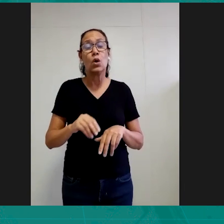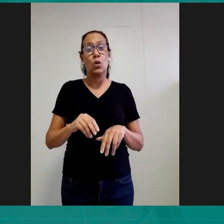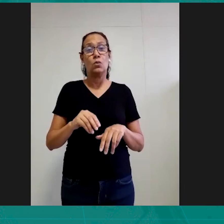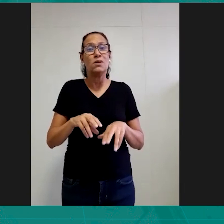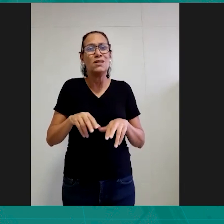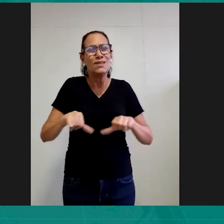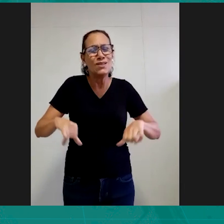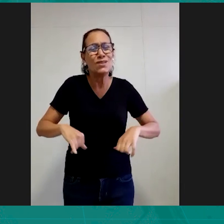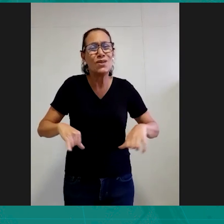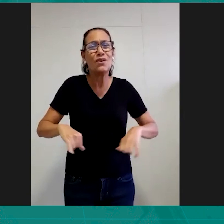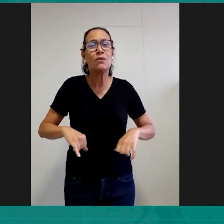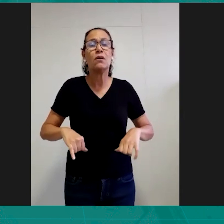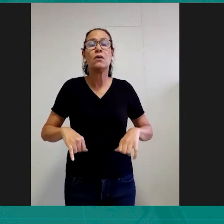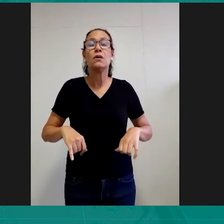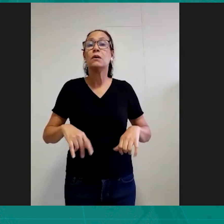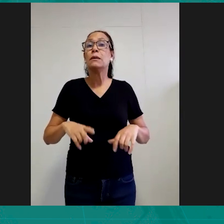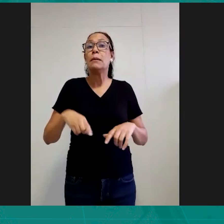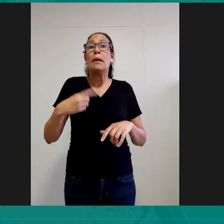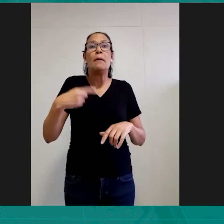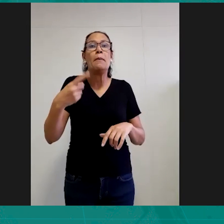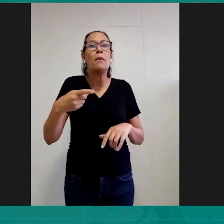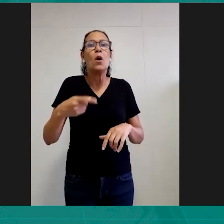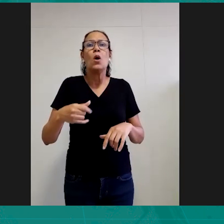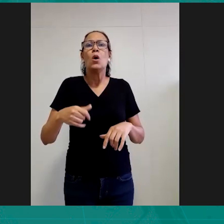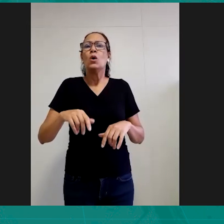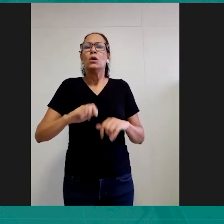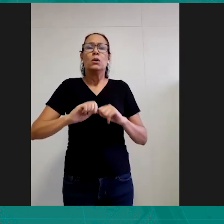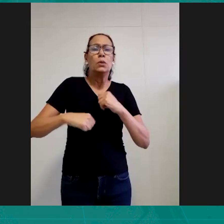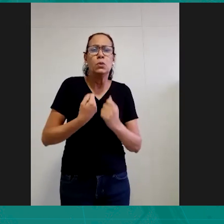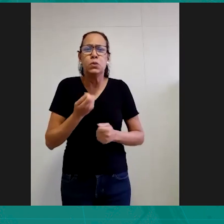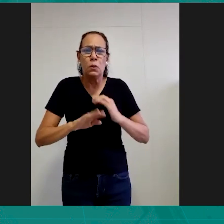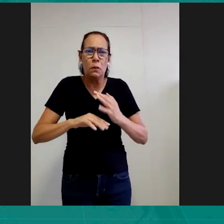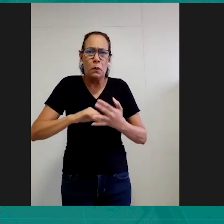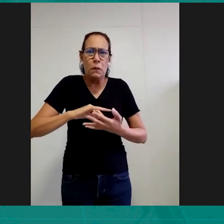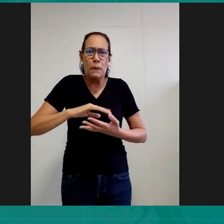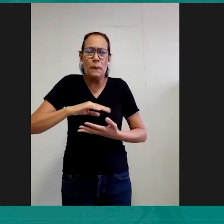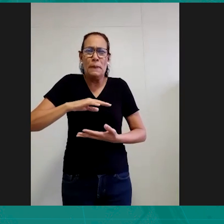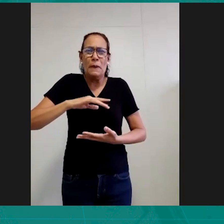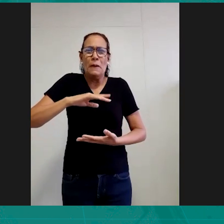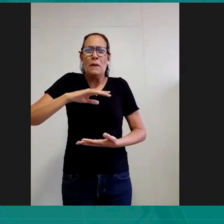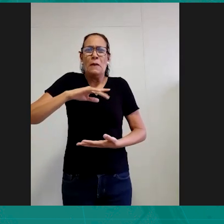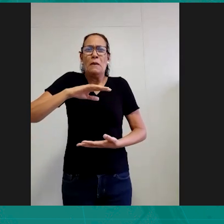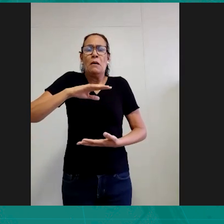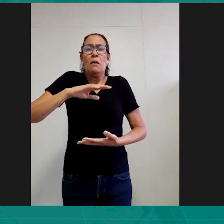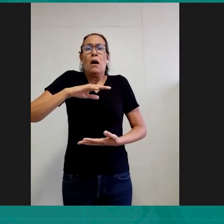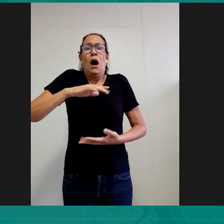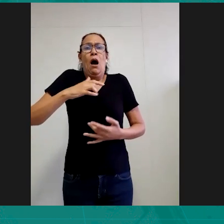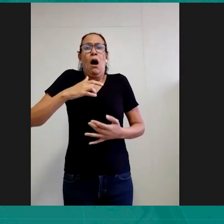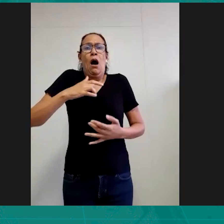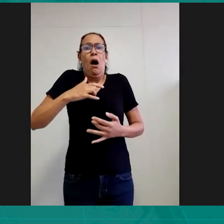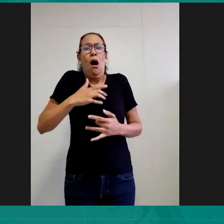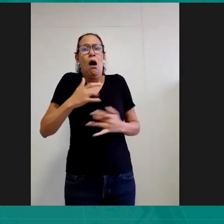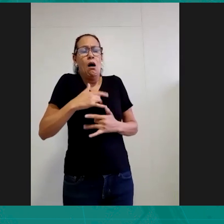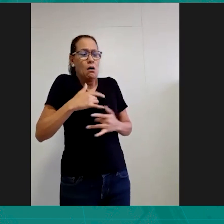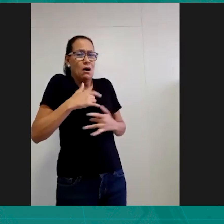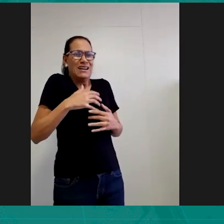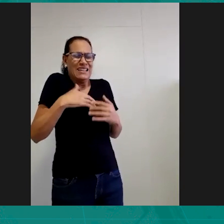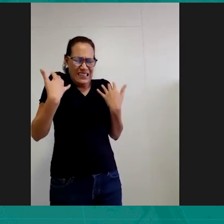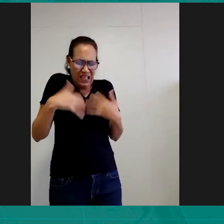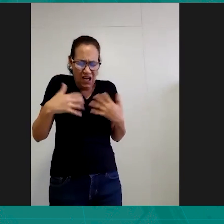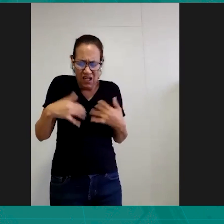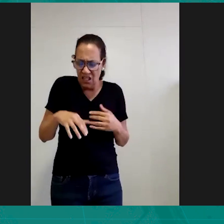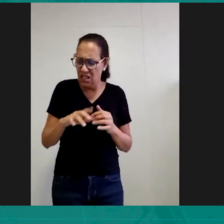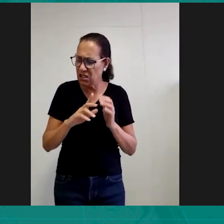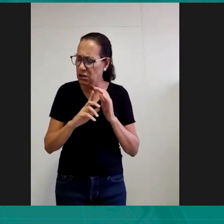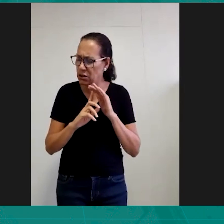para o síndrome do pânico, não é isso? Um estresse violento e, irmãos,